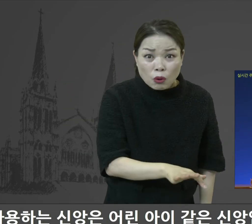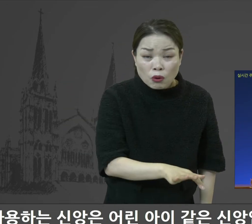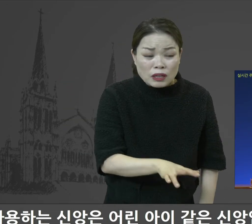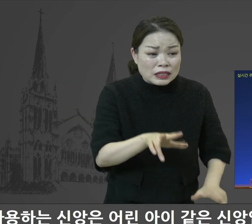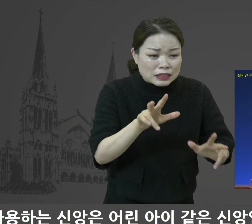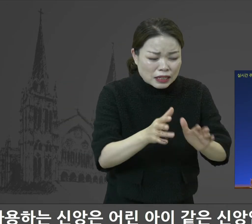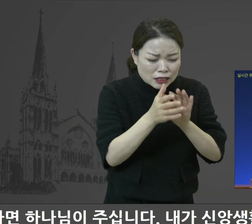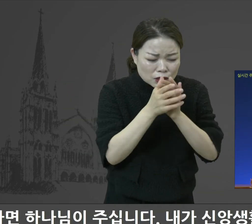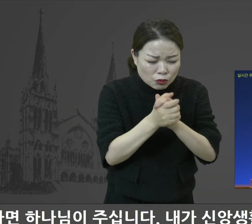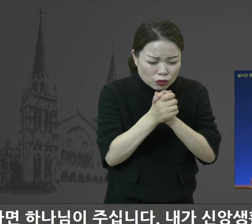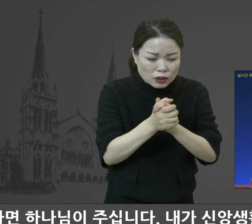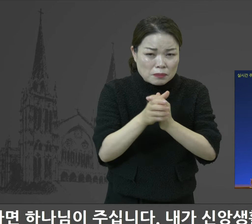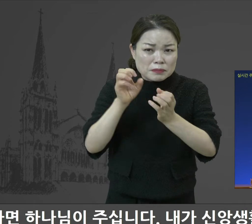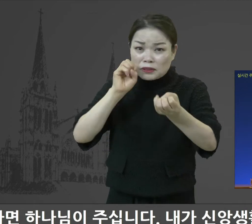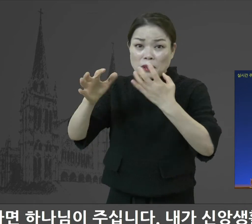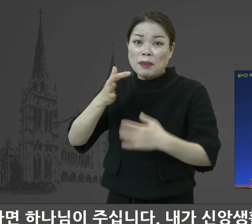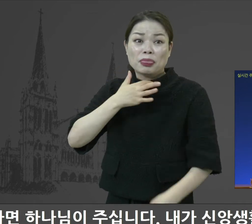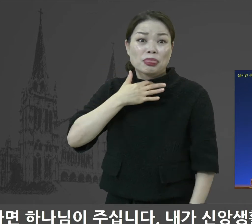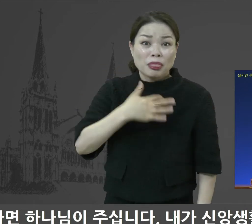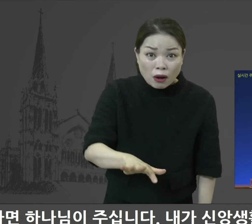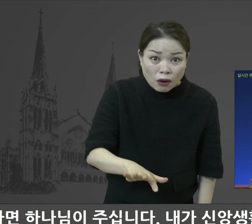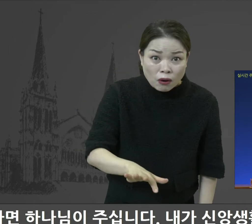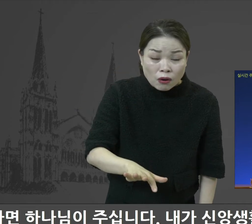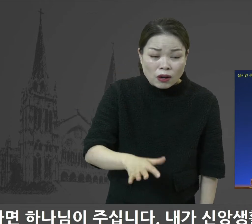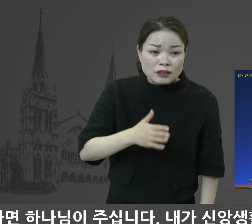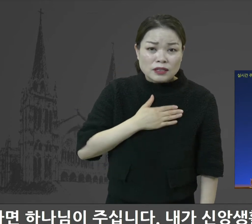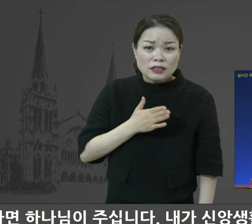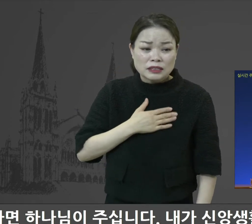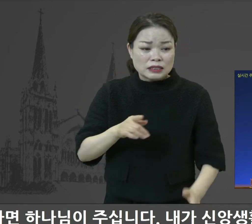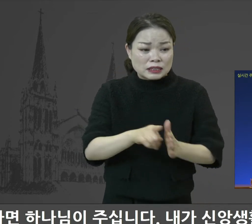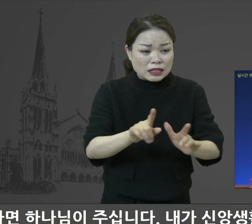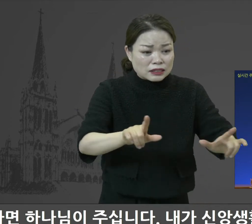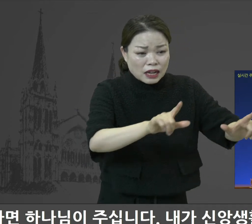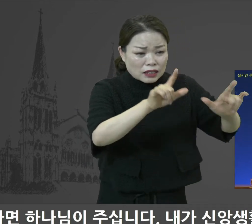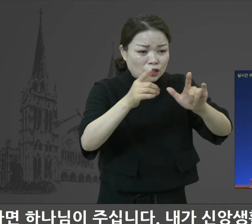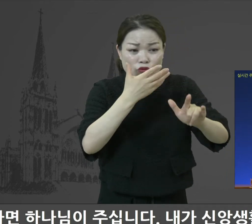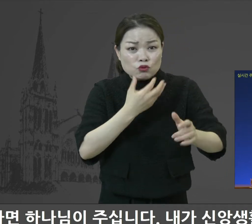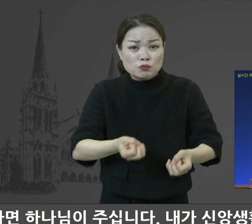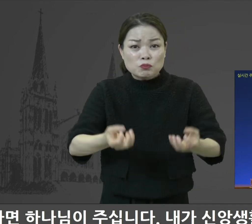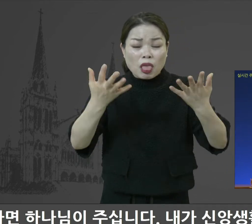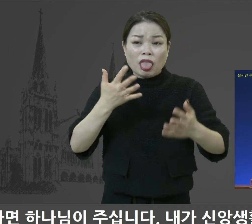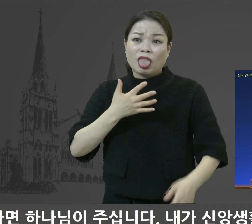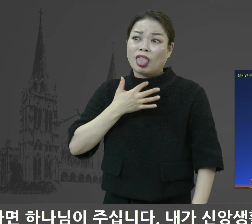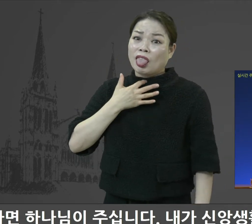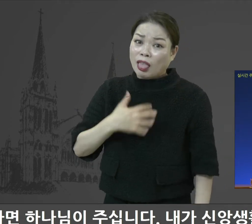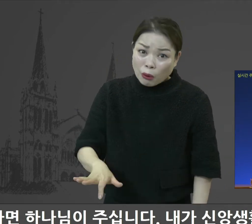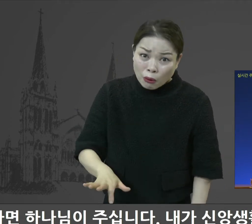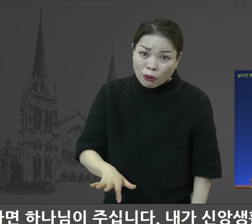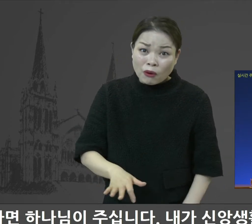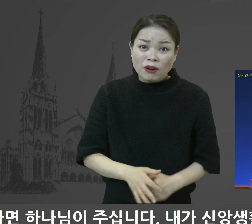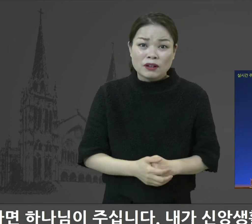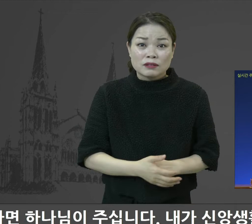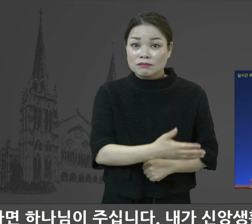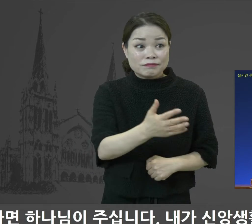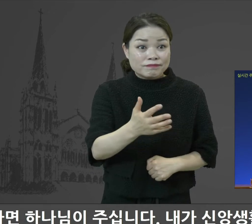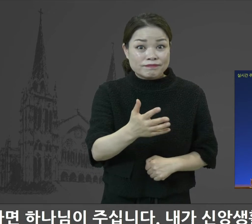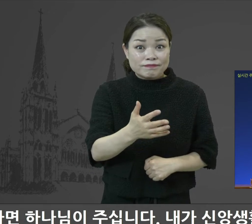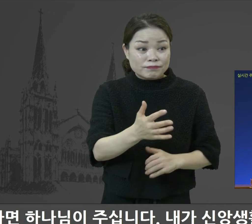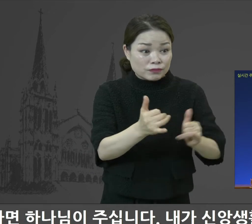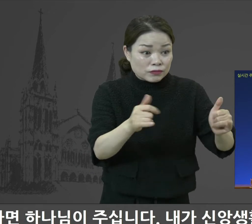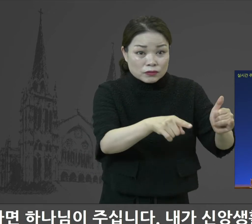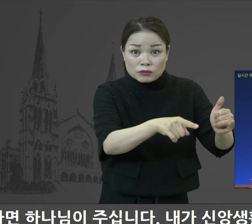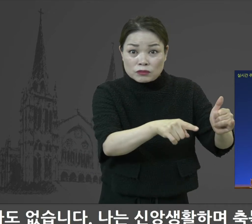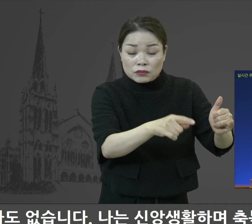여태까지 기도하면서 받은 게 하나도 없습니다. 나는 신앙생활하면서 축복이라는 것을 받아본 역사가 없습니다. 여러분,